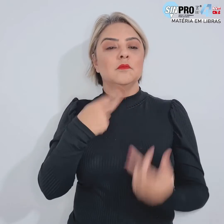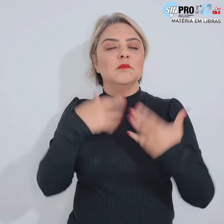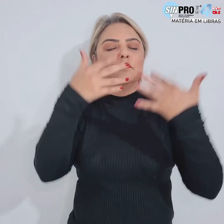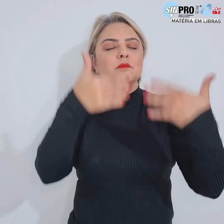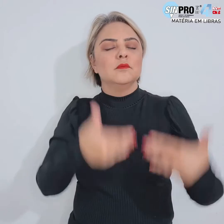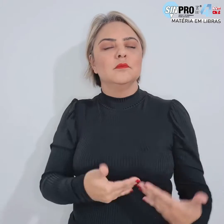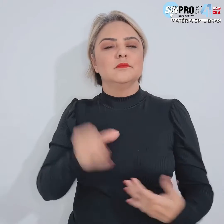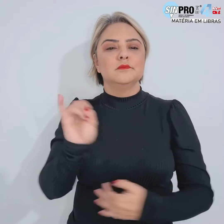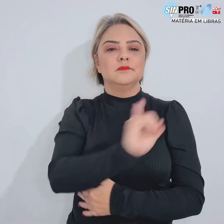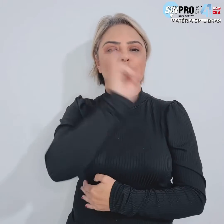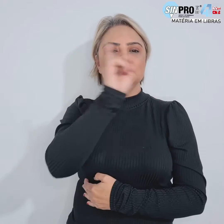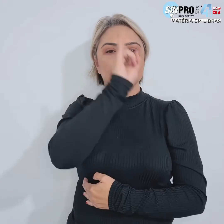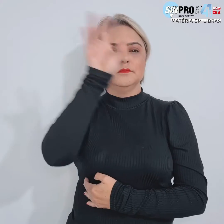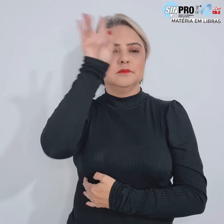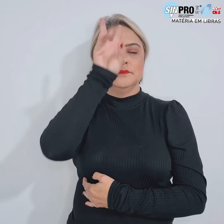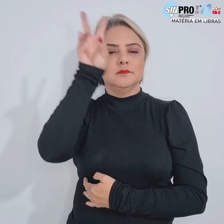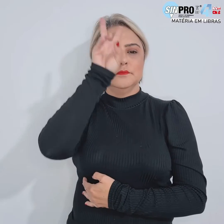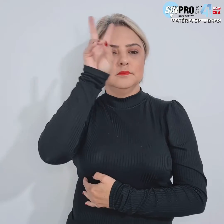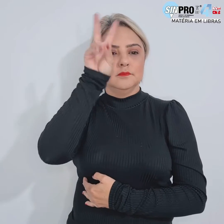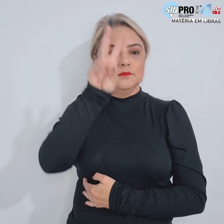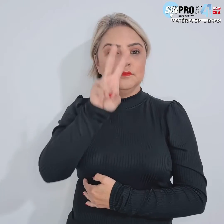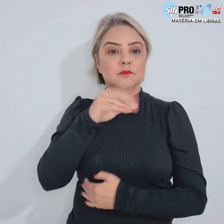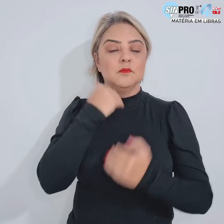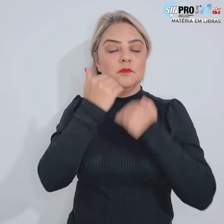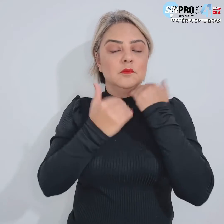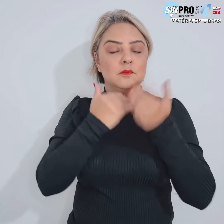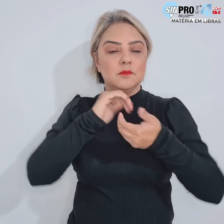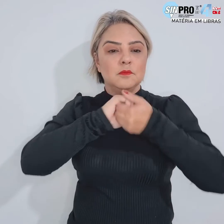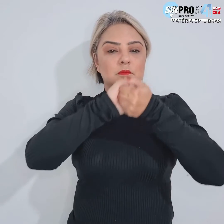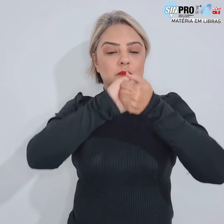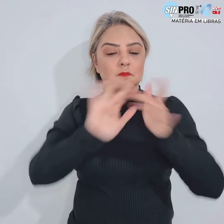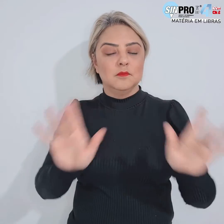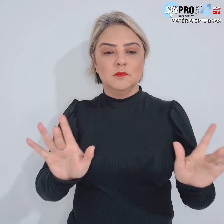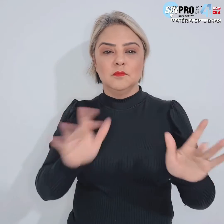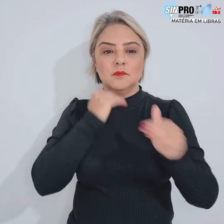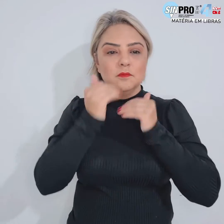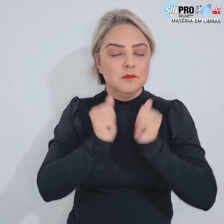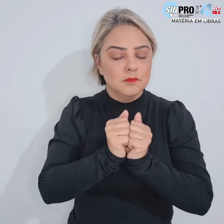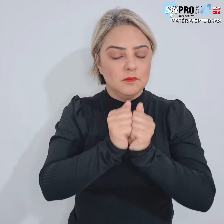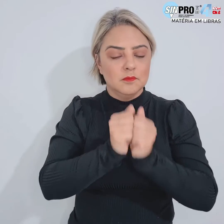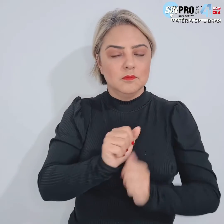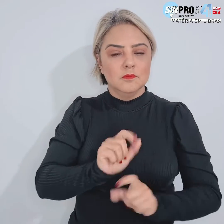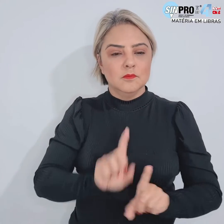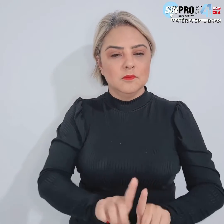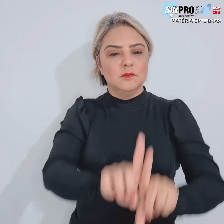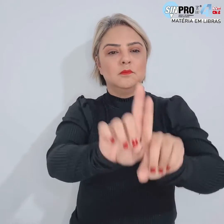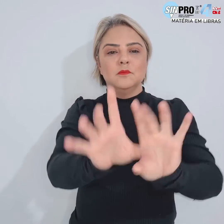importância histórica de ninguém soltar a mão de ninguém, unidos até a vitória.